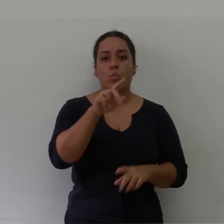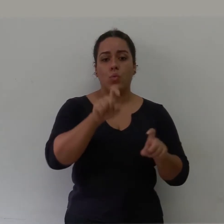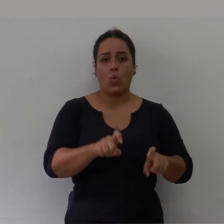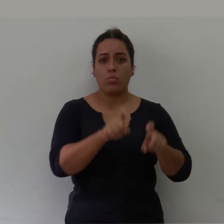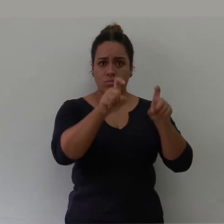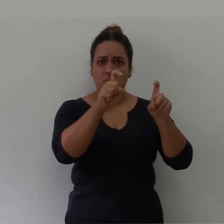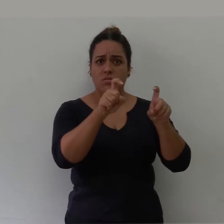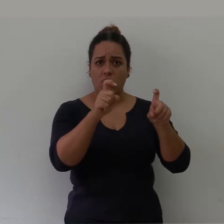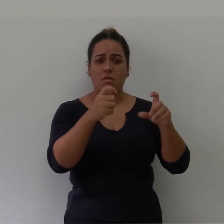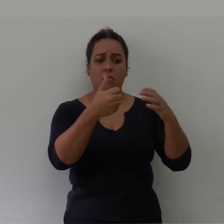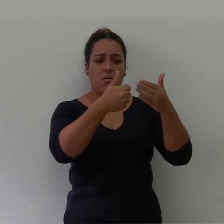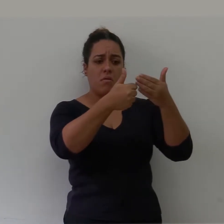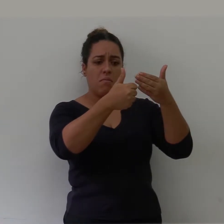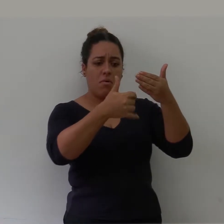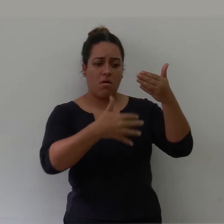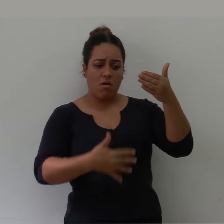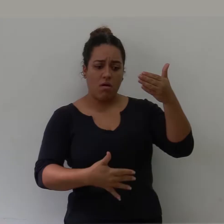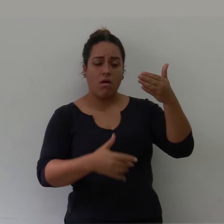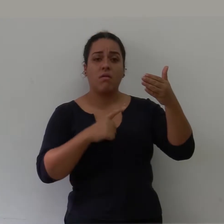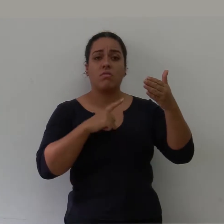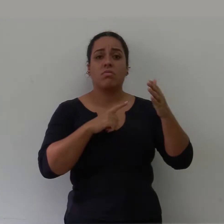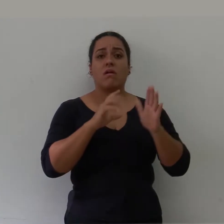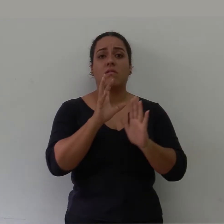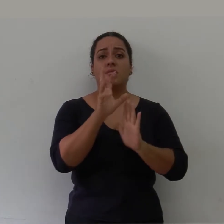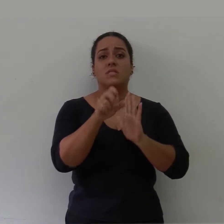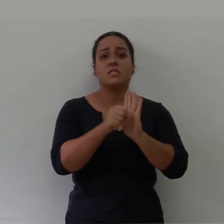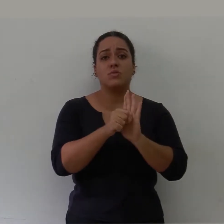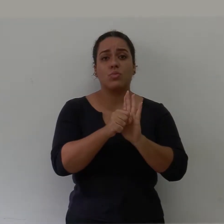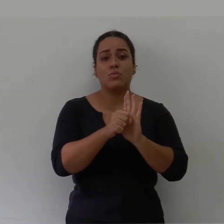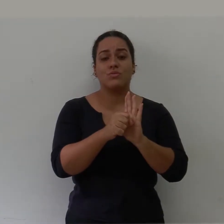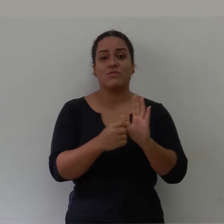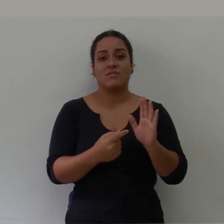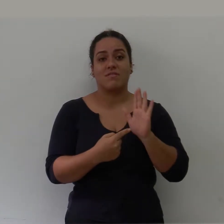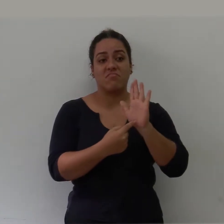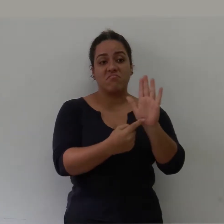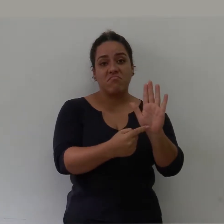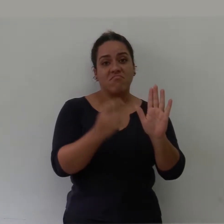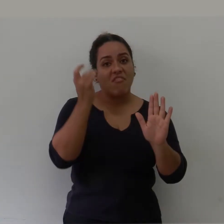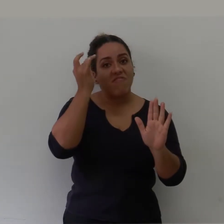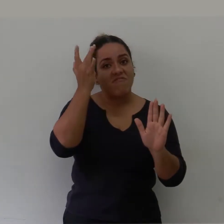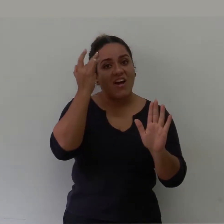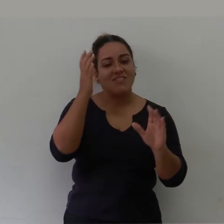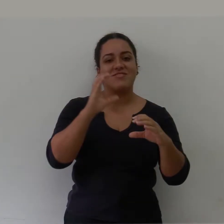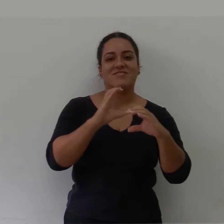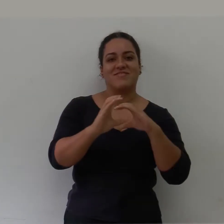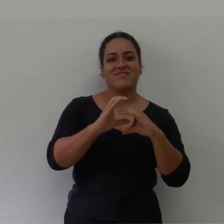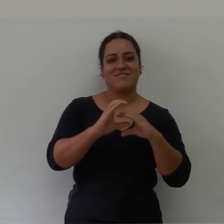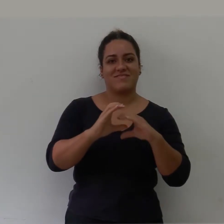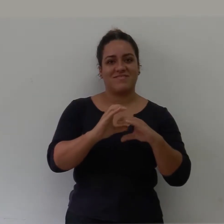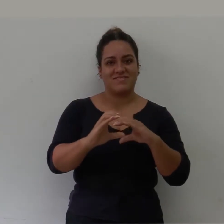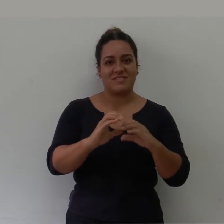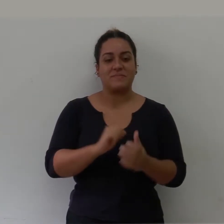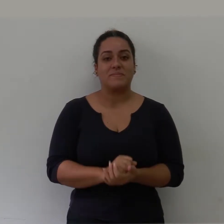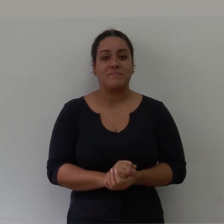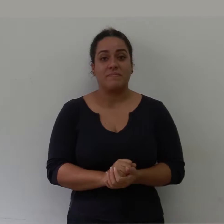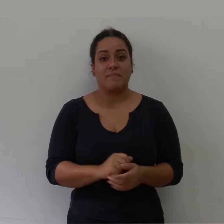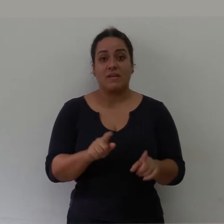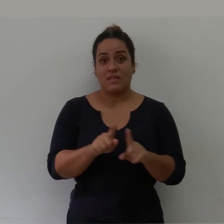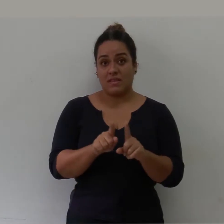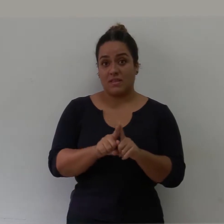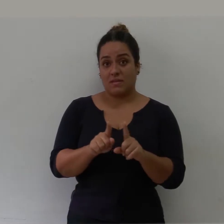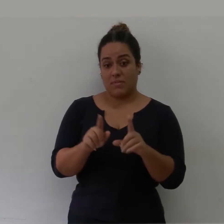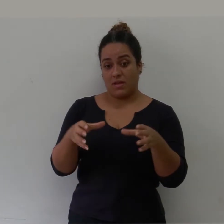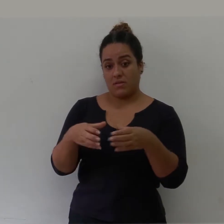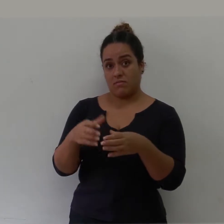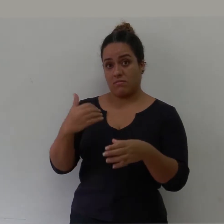computador com categorias em forma de símbolos que ficam gravados, facilitando a comunicação. O Internacional,